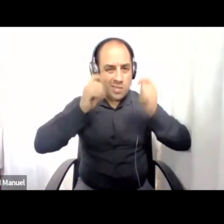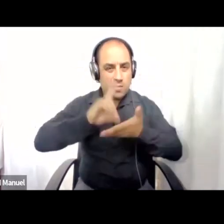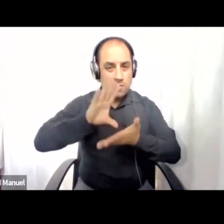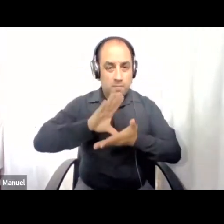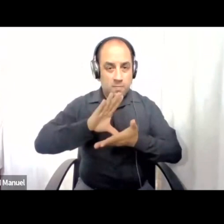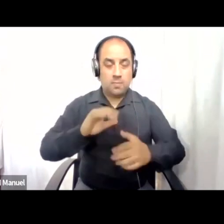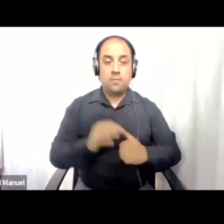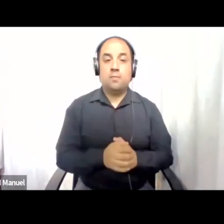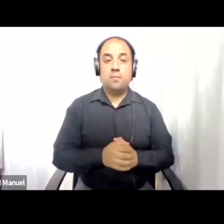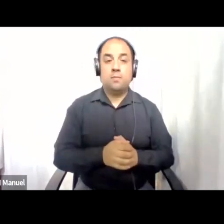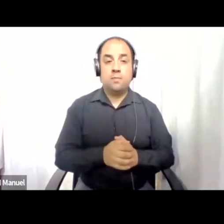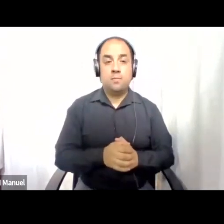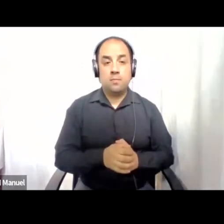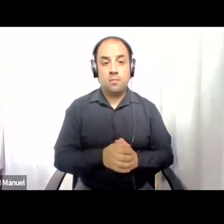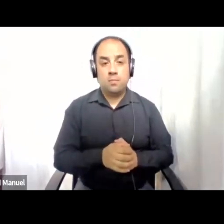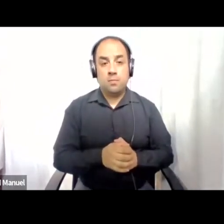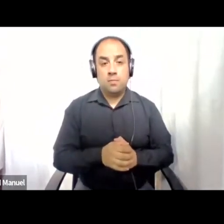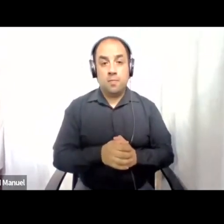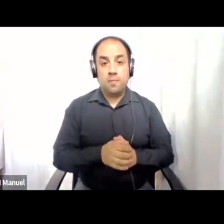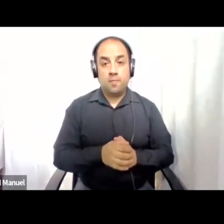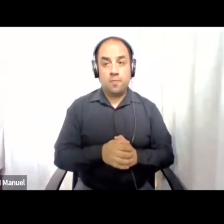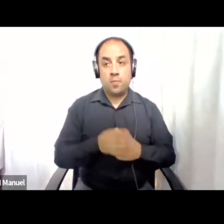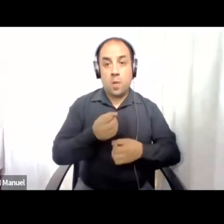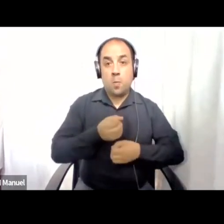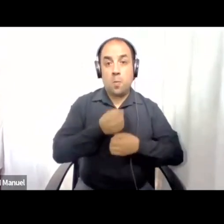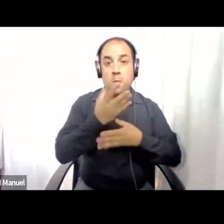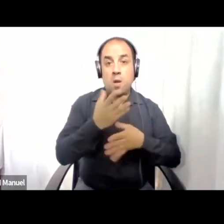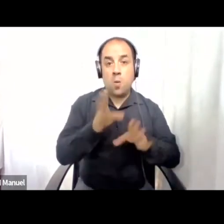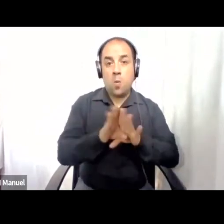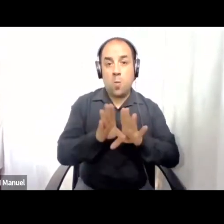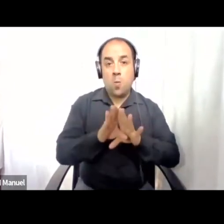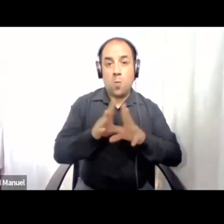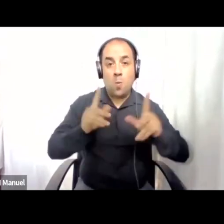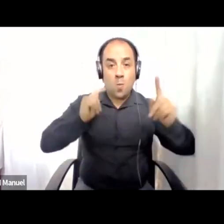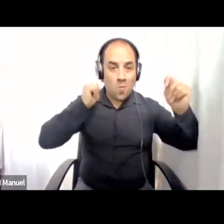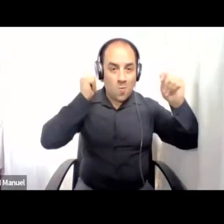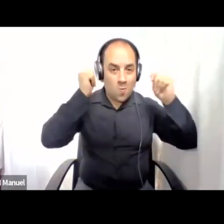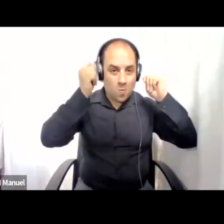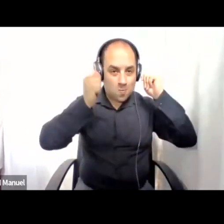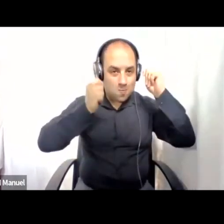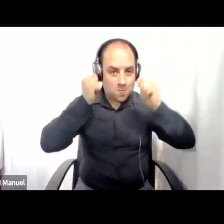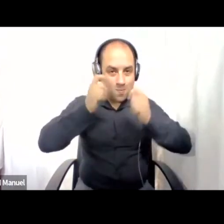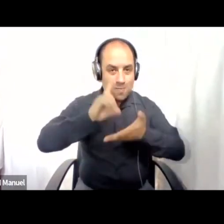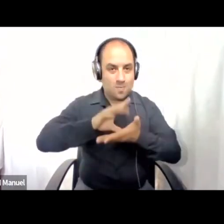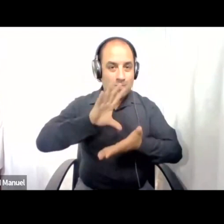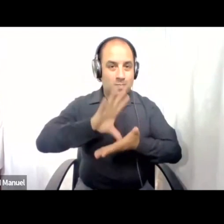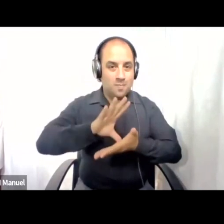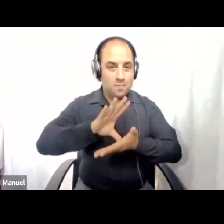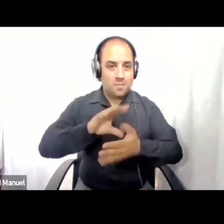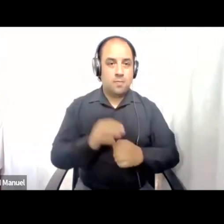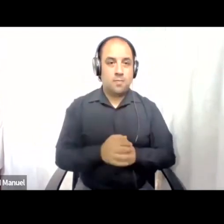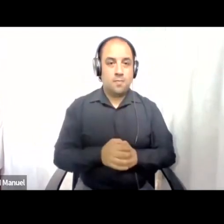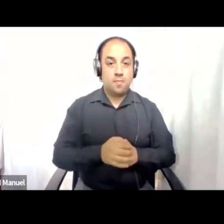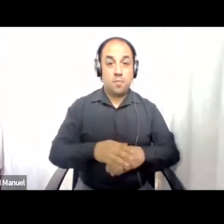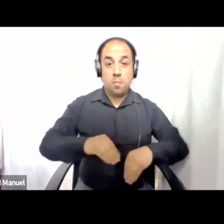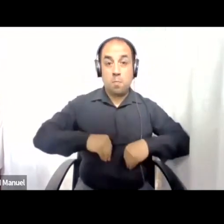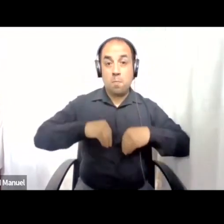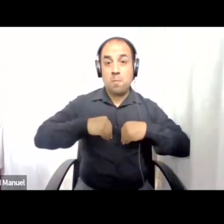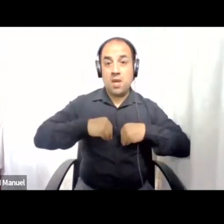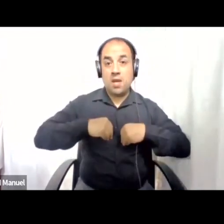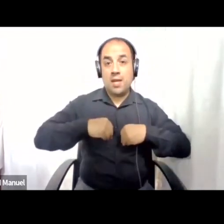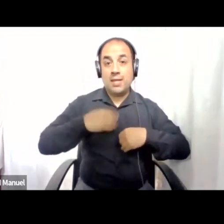¿no? Ofrezcamos tours de lo que implica la experiencia disca. Vívela por